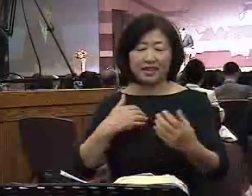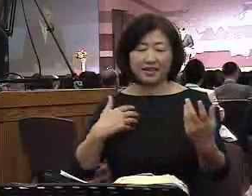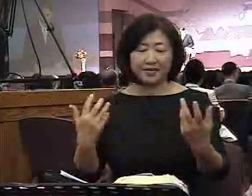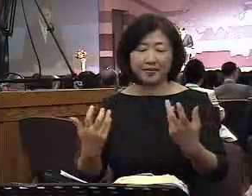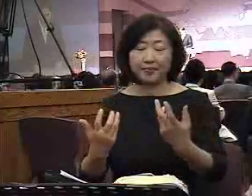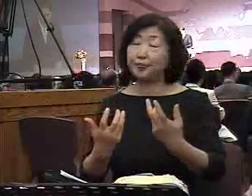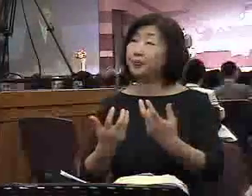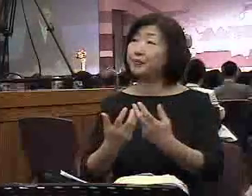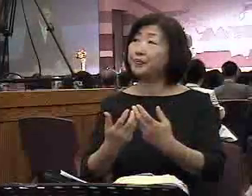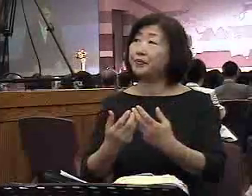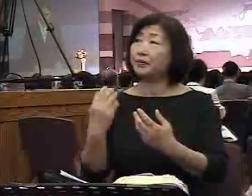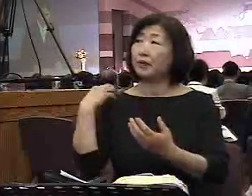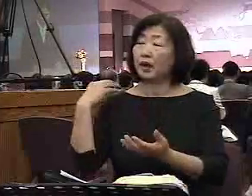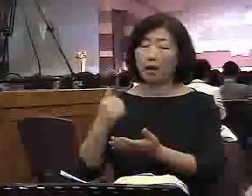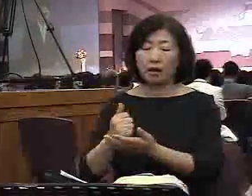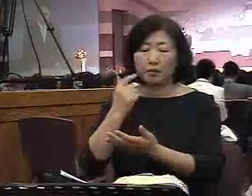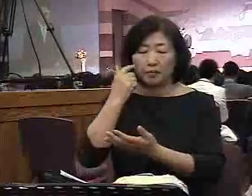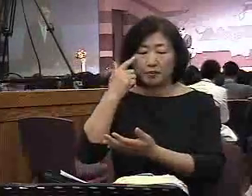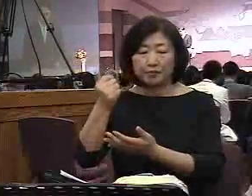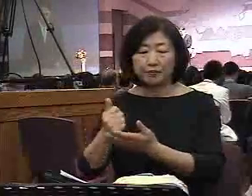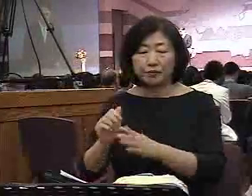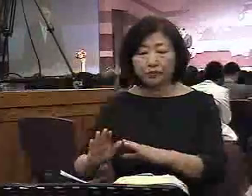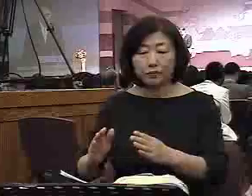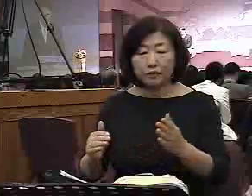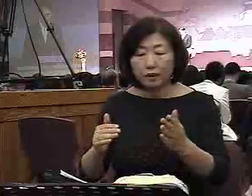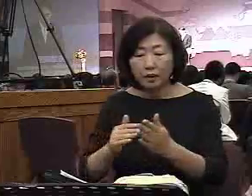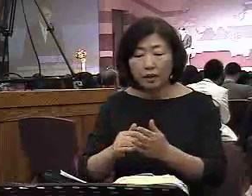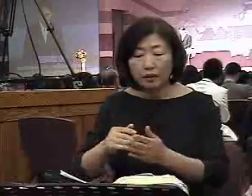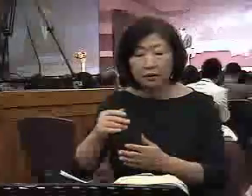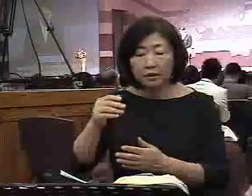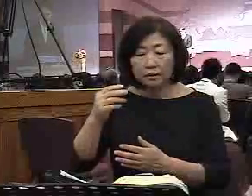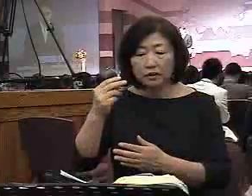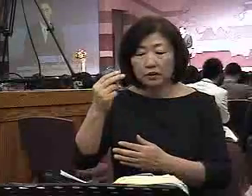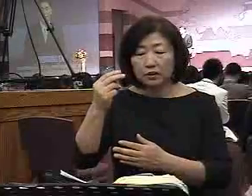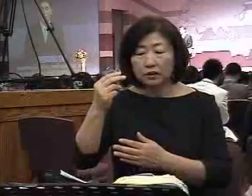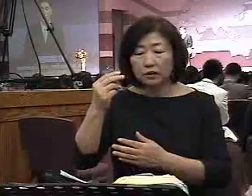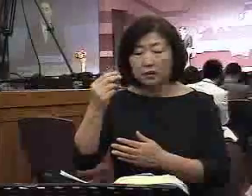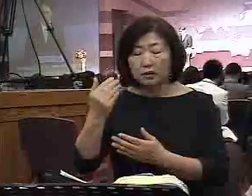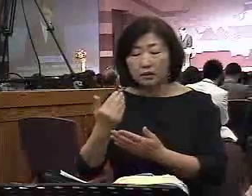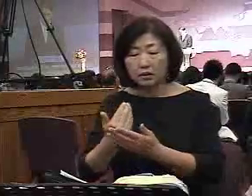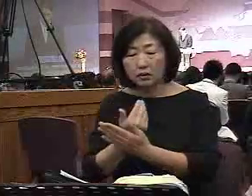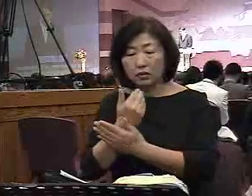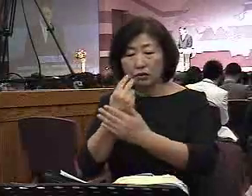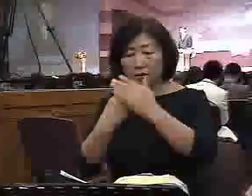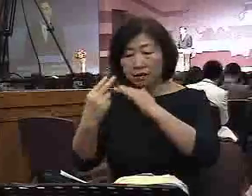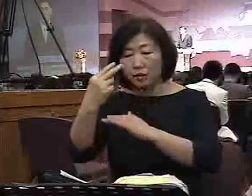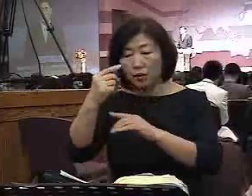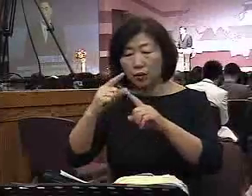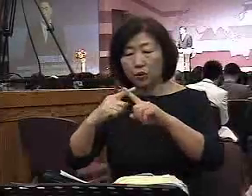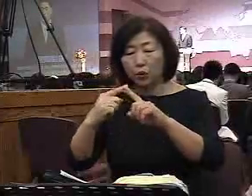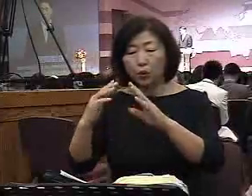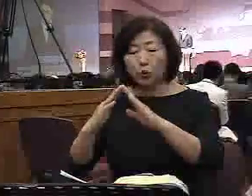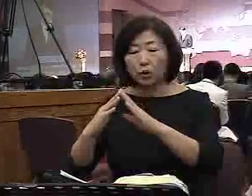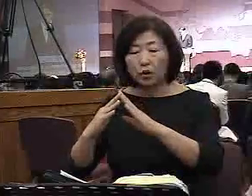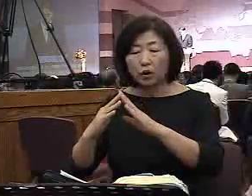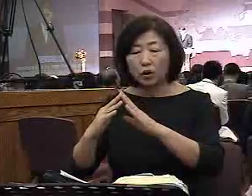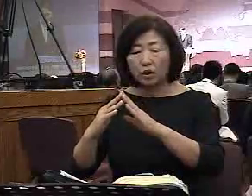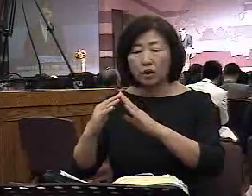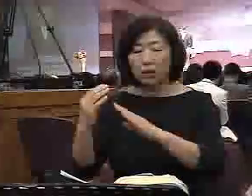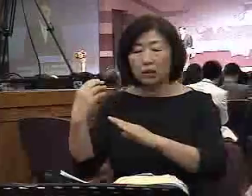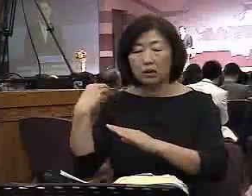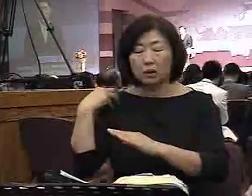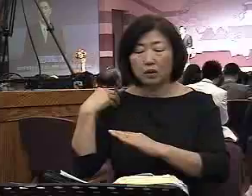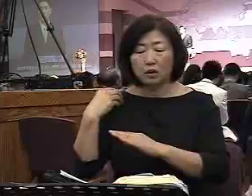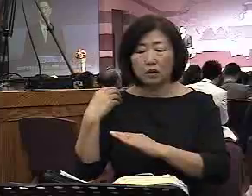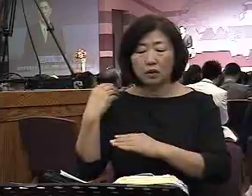바랍니다. 담임 목사님은 오늘까지 산호세 뉴비전 교회의 집회를 인도하십니다. 영육간 강건하시는